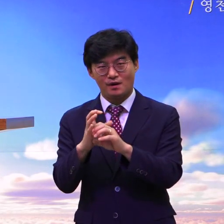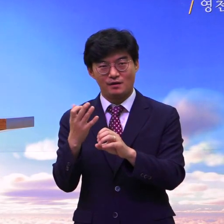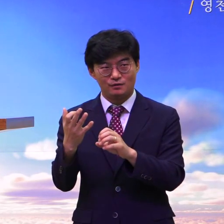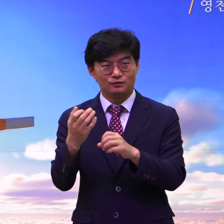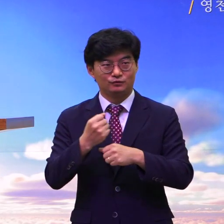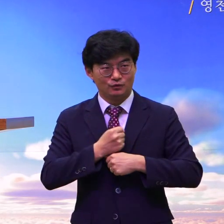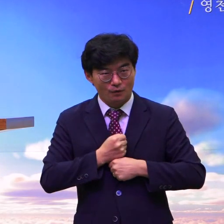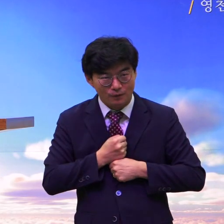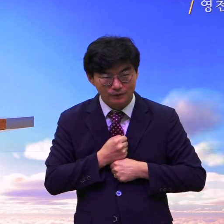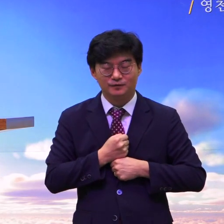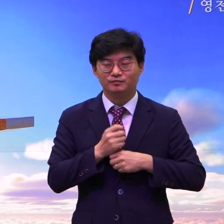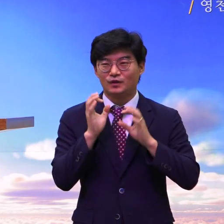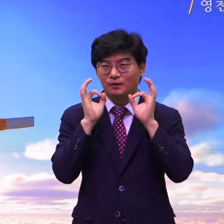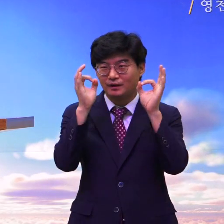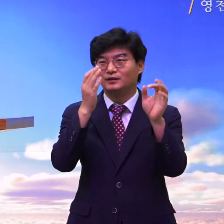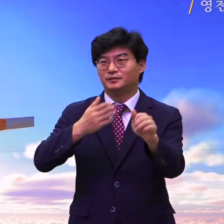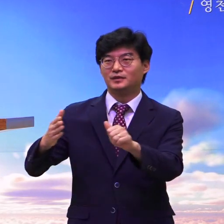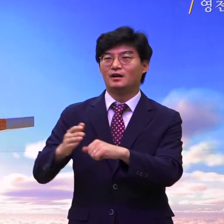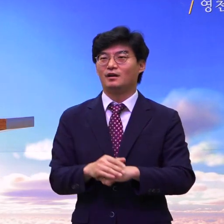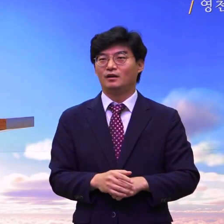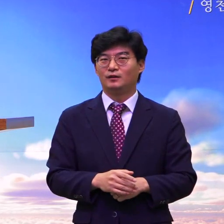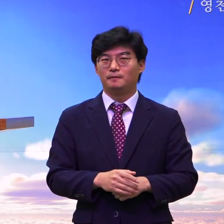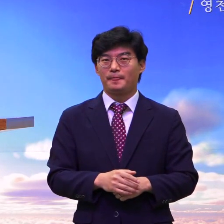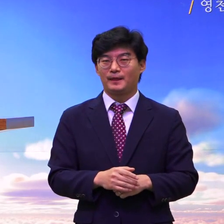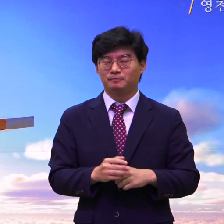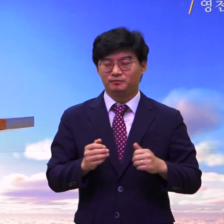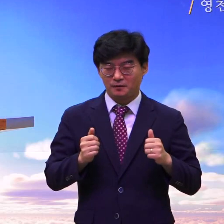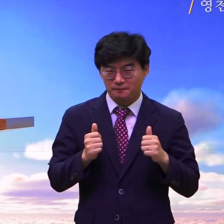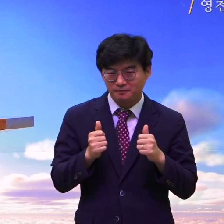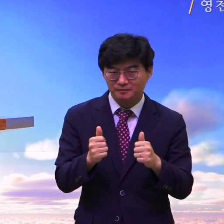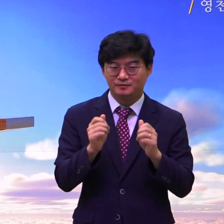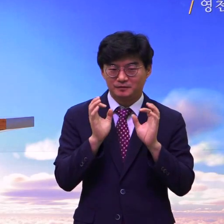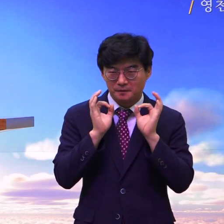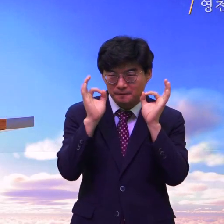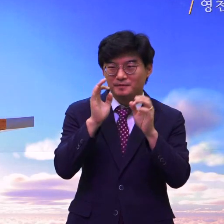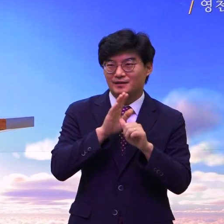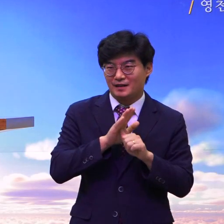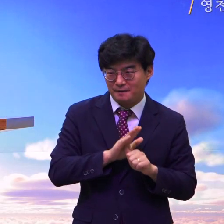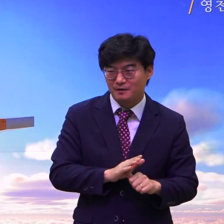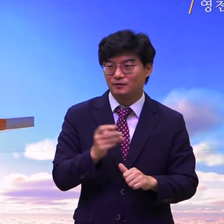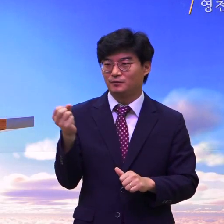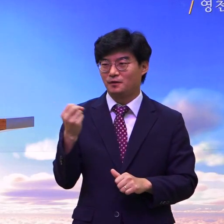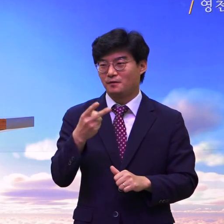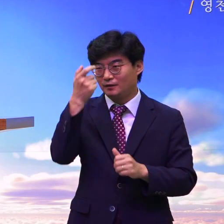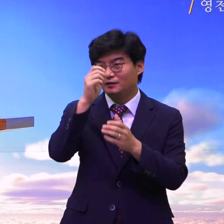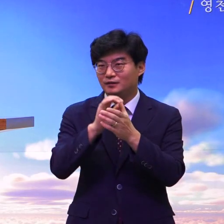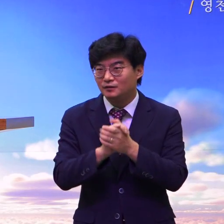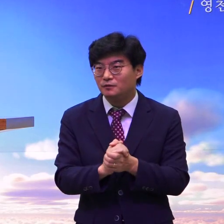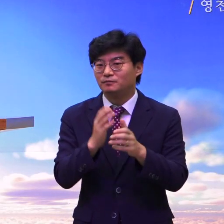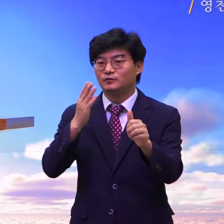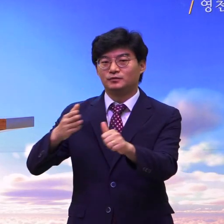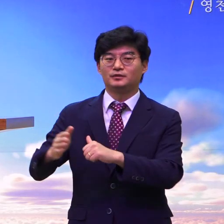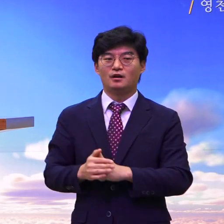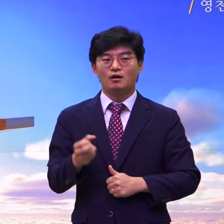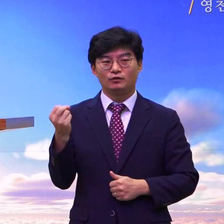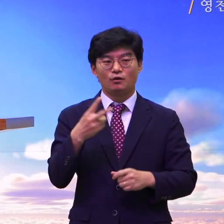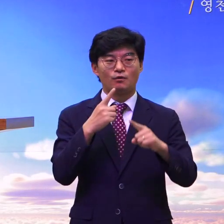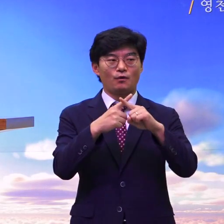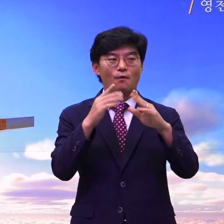바랍니다. 조금 더 힘을 내시고 그리고 계속해서 기도해 주시기를 바랍니다. 특별히 현장에 오셔서 예배하시는 분들 마스크